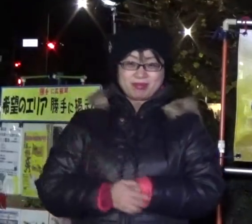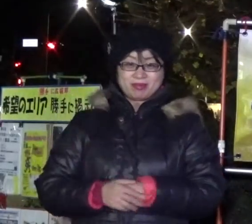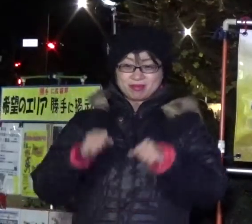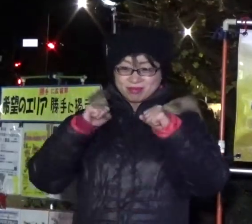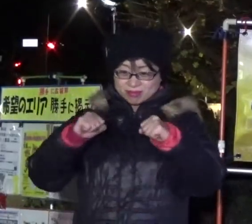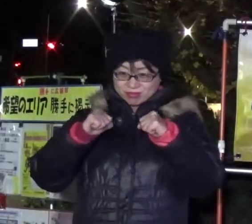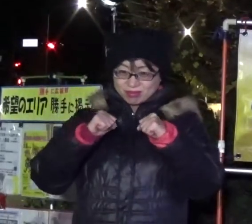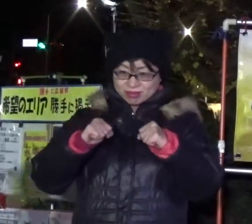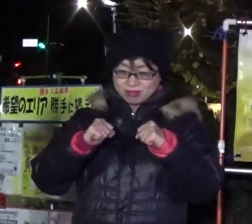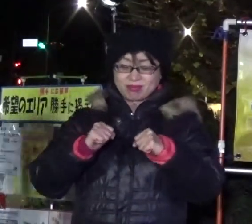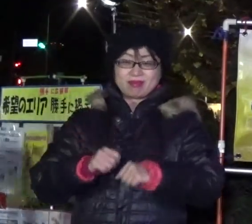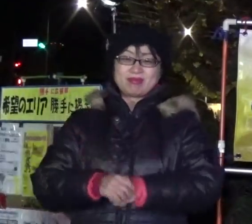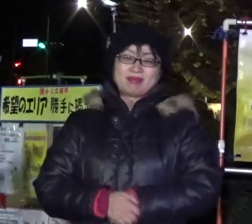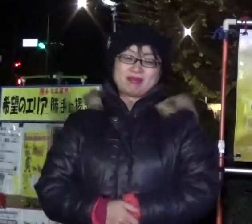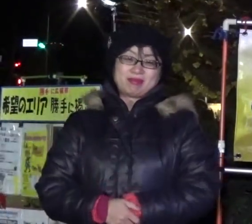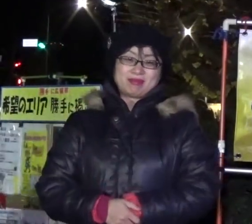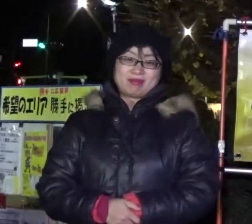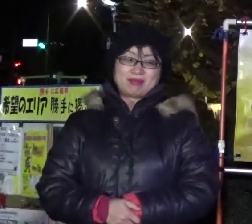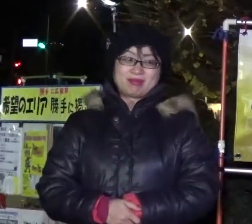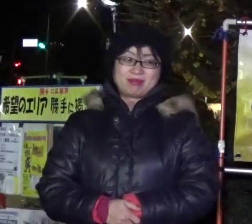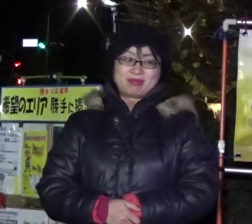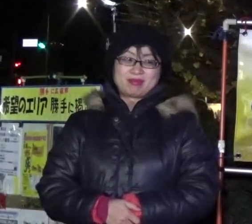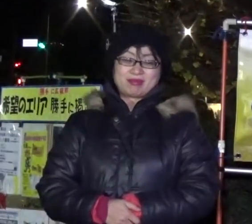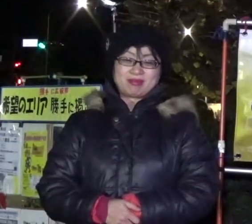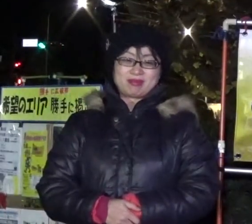張りましょう。